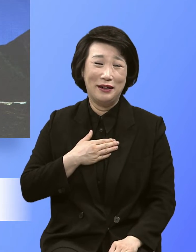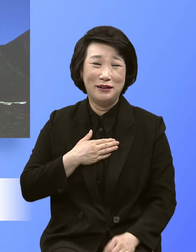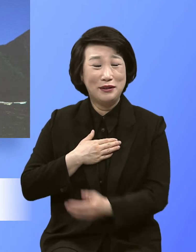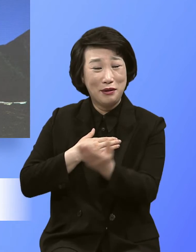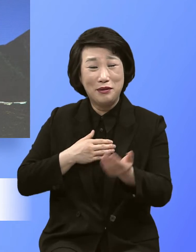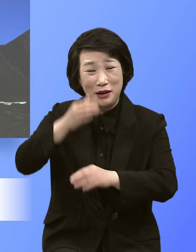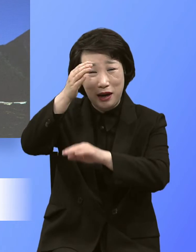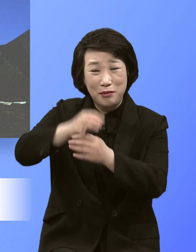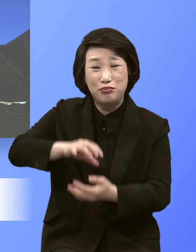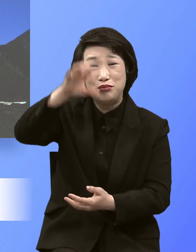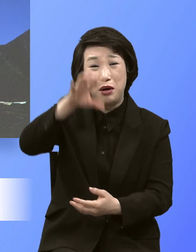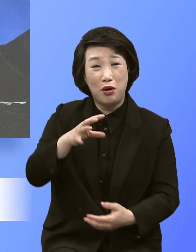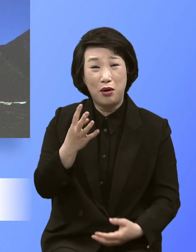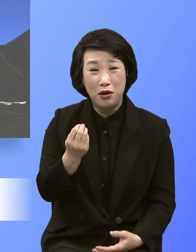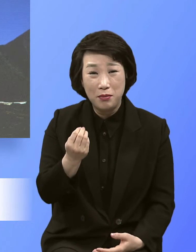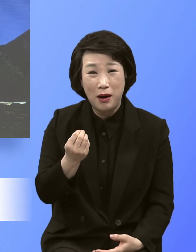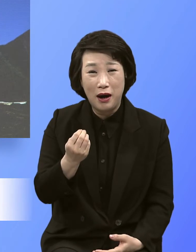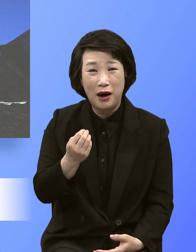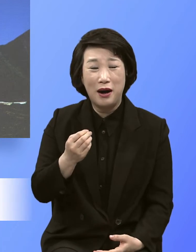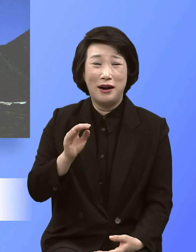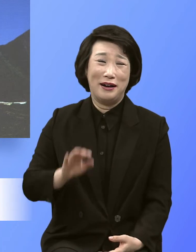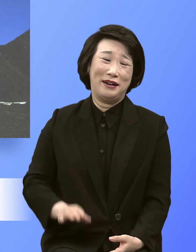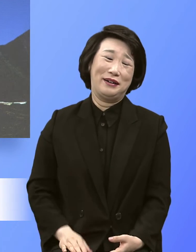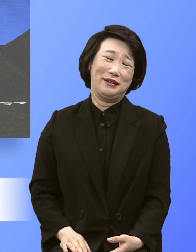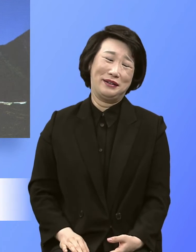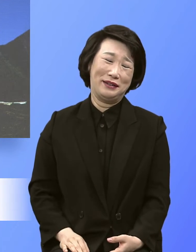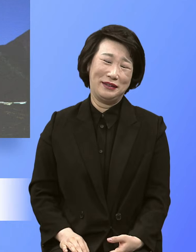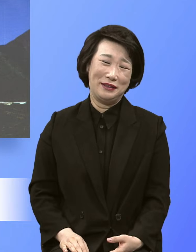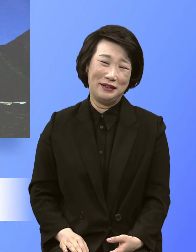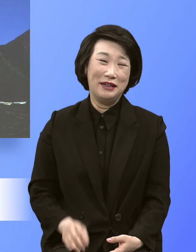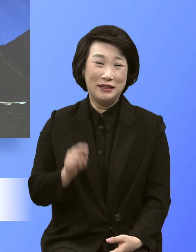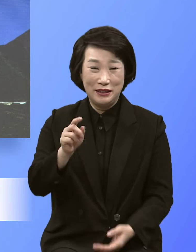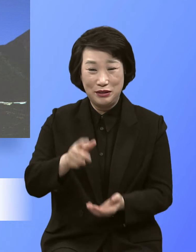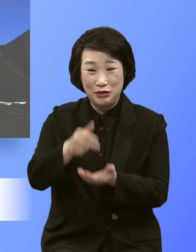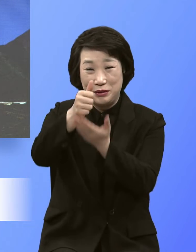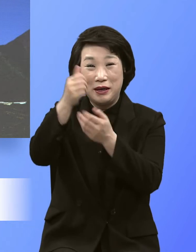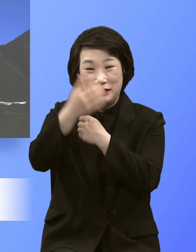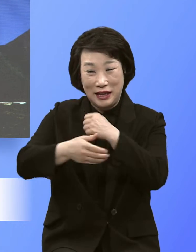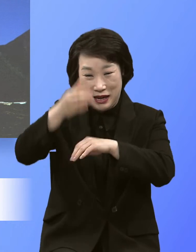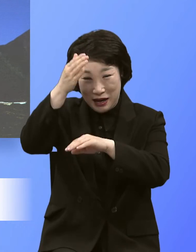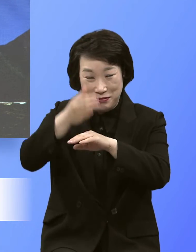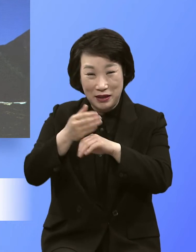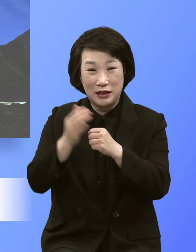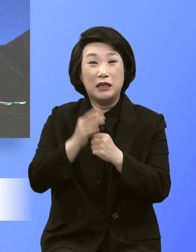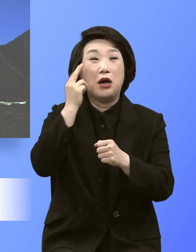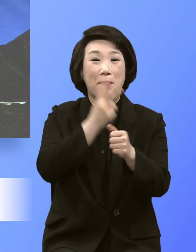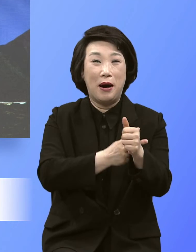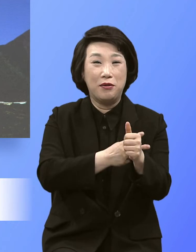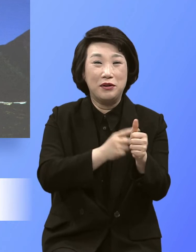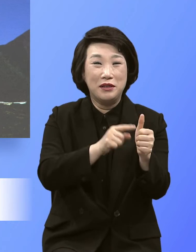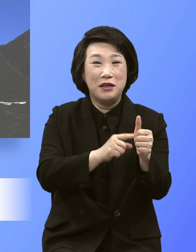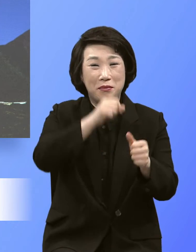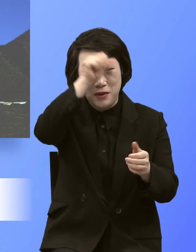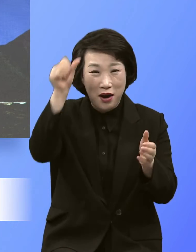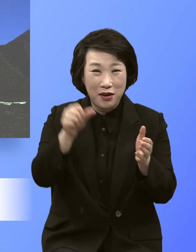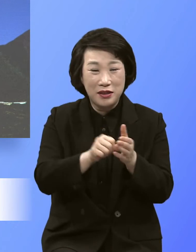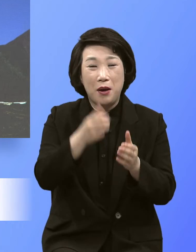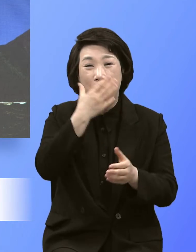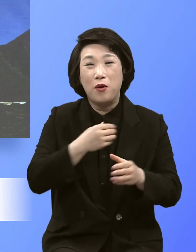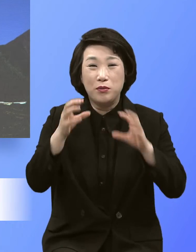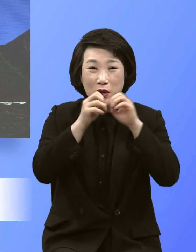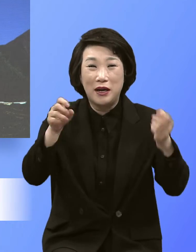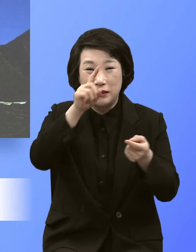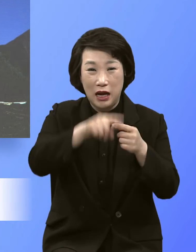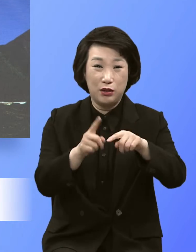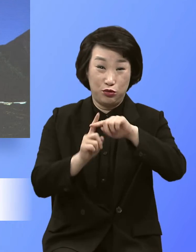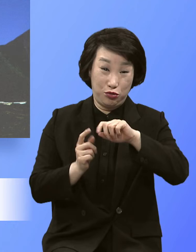얼마나 감사해야 되냐. 그래서 이 은혜 감사해서 사도 바울은 평생에 복음 전하다